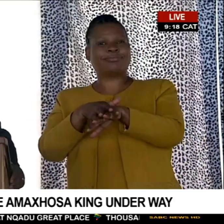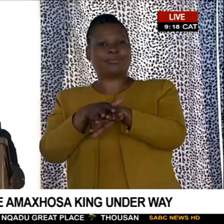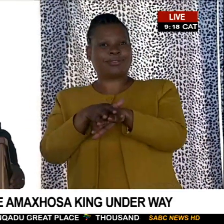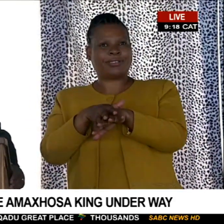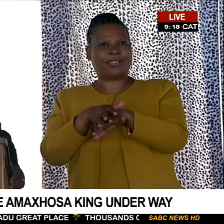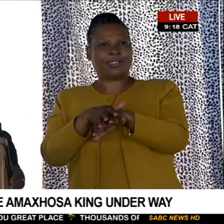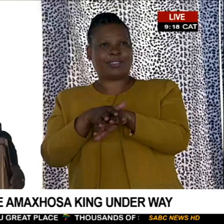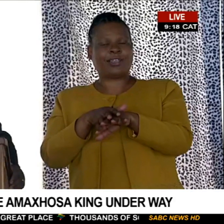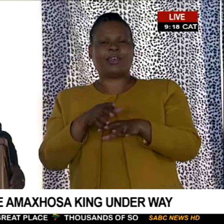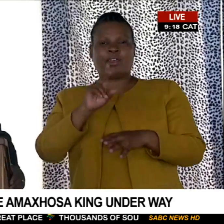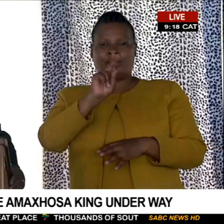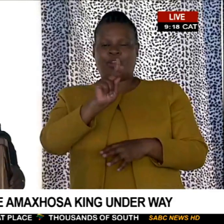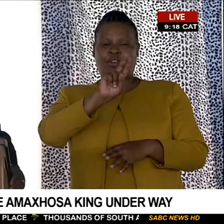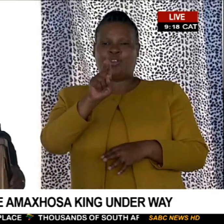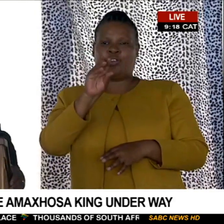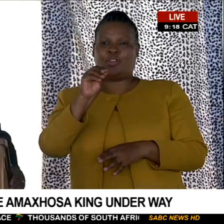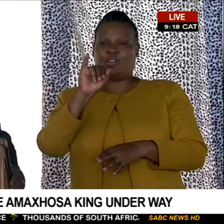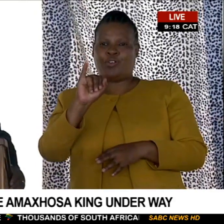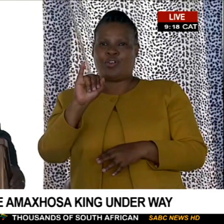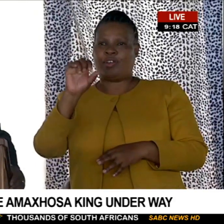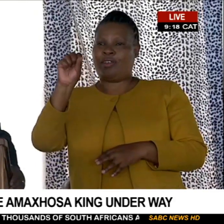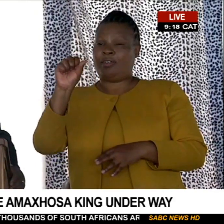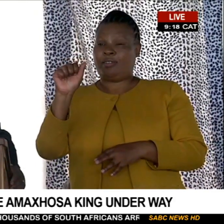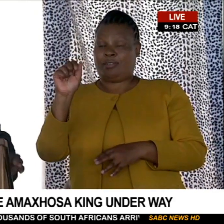kulapho ke bathe bafumana